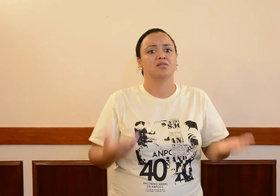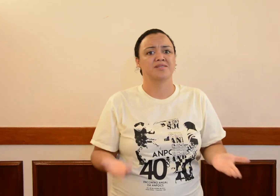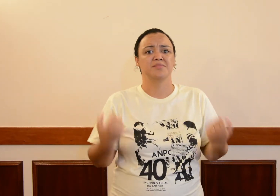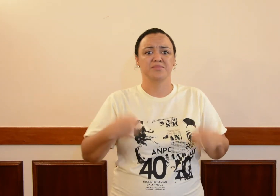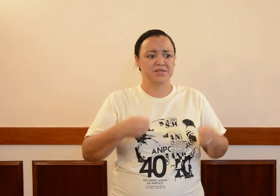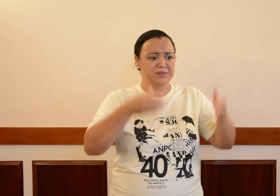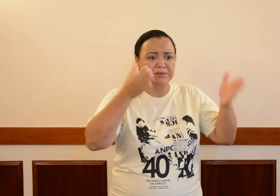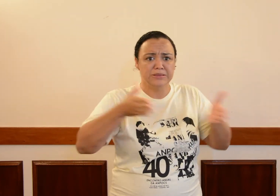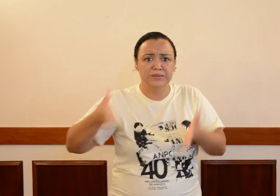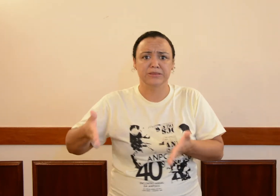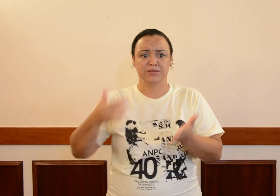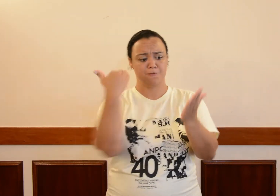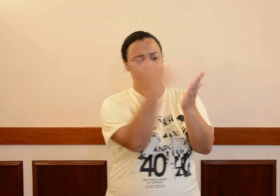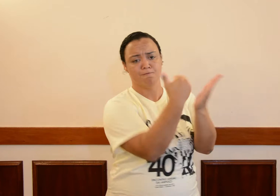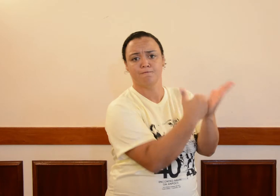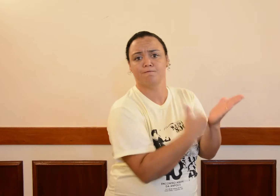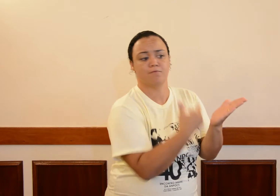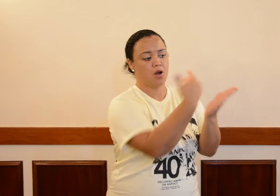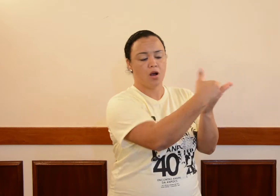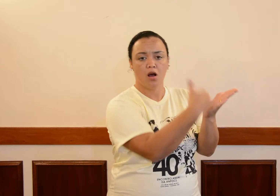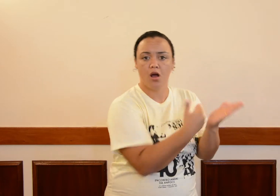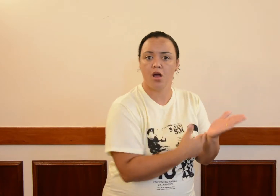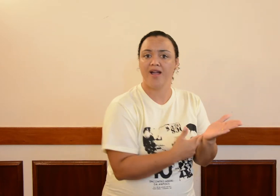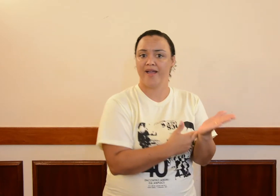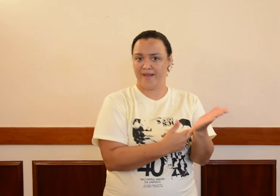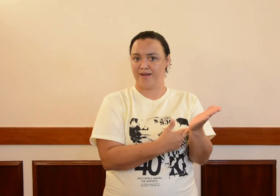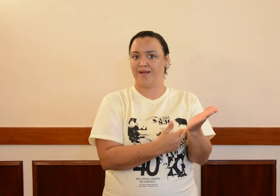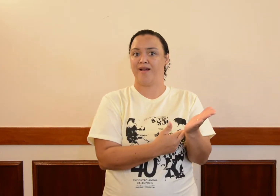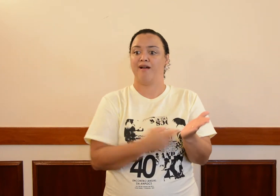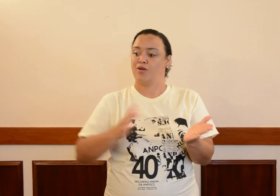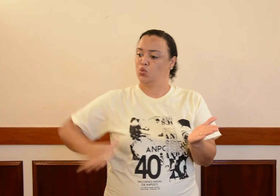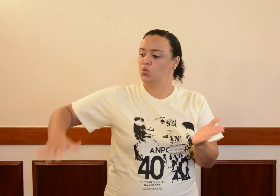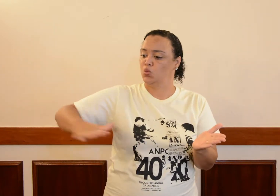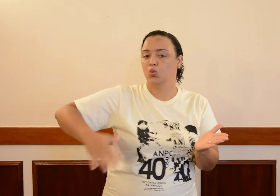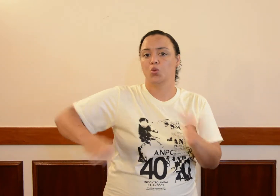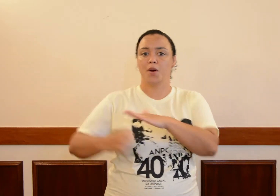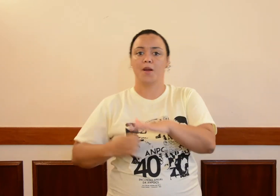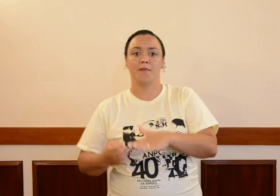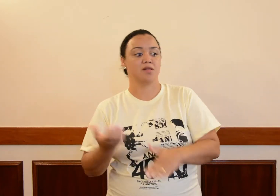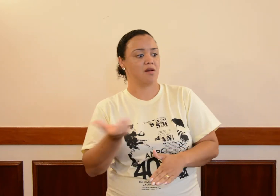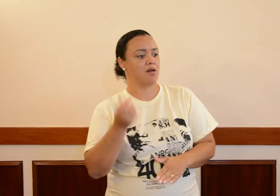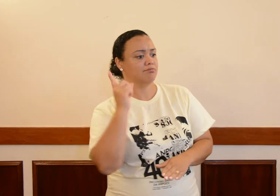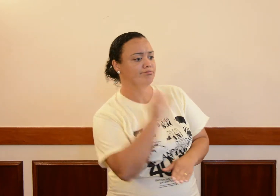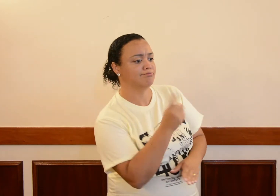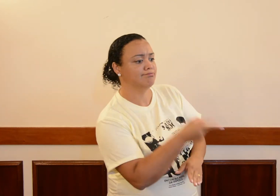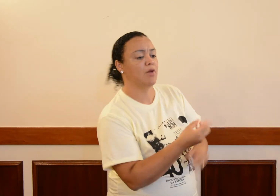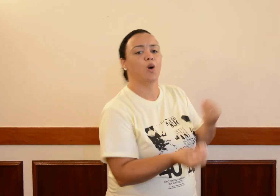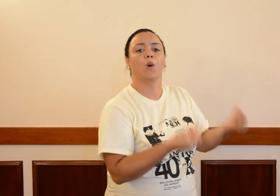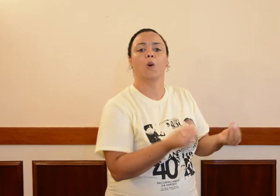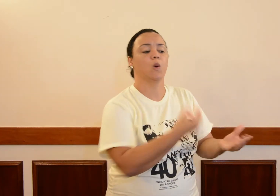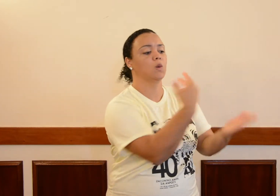muito construídas por noções capacitistas e hierarquizantes provindas destes modelos de compreensão da